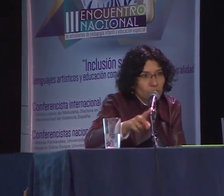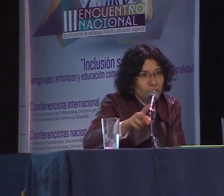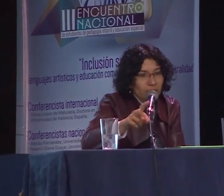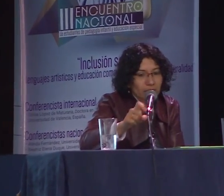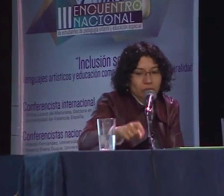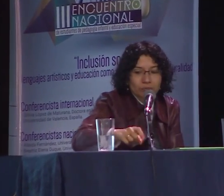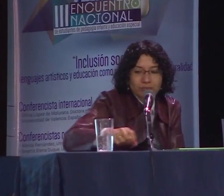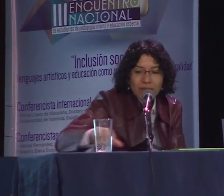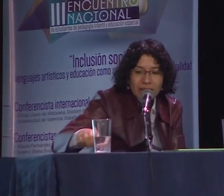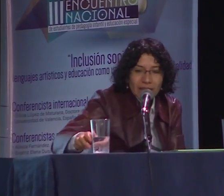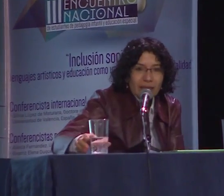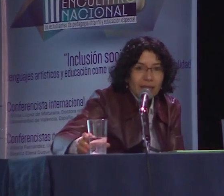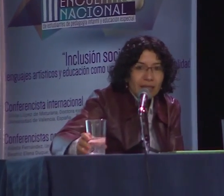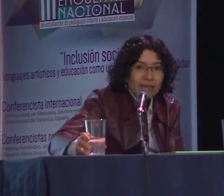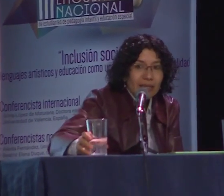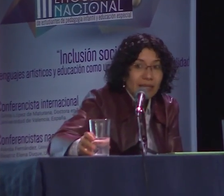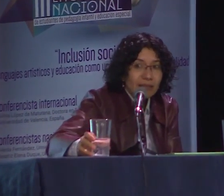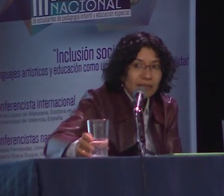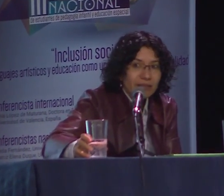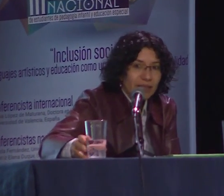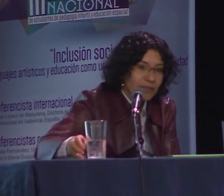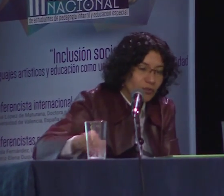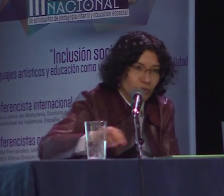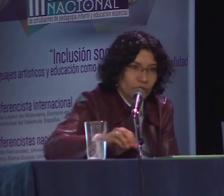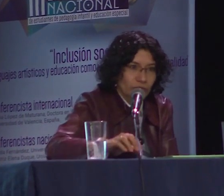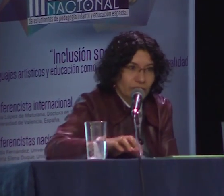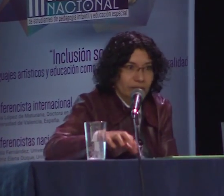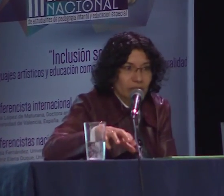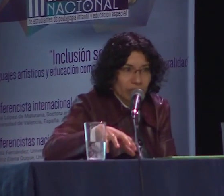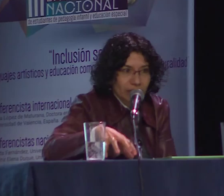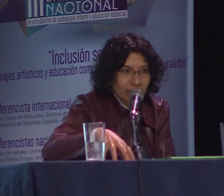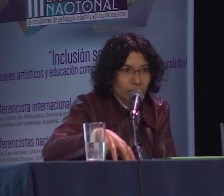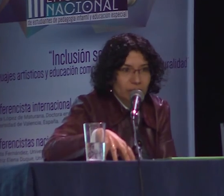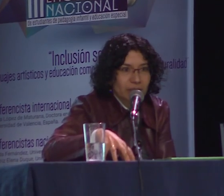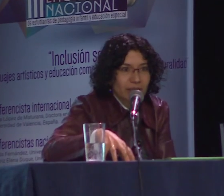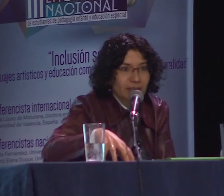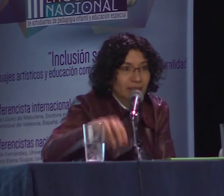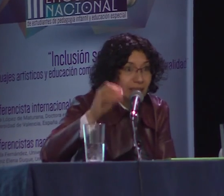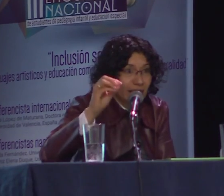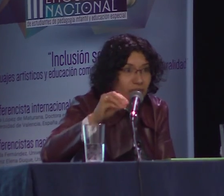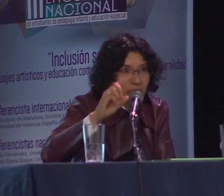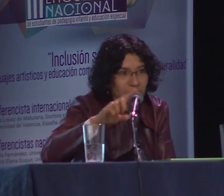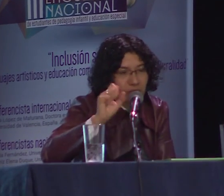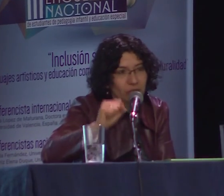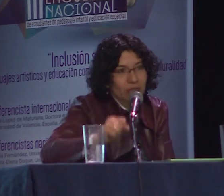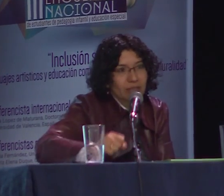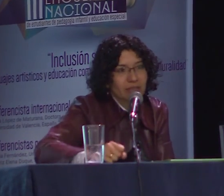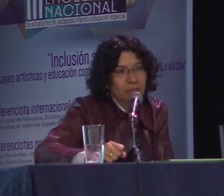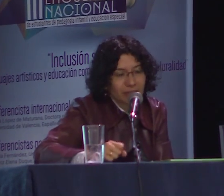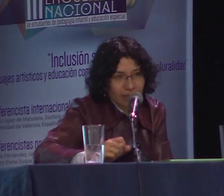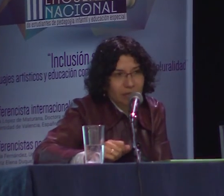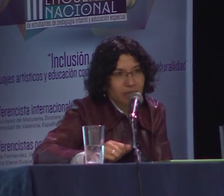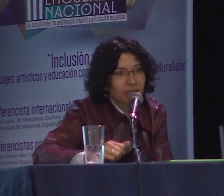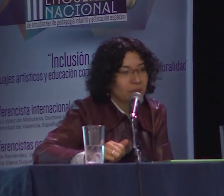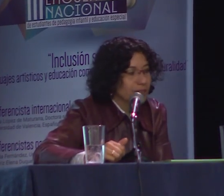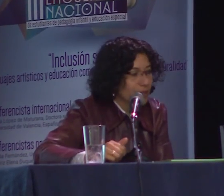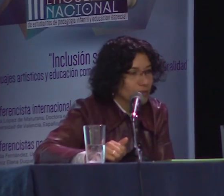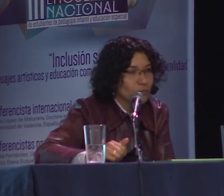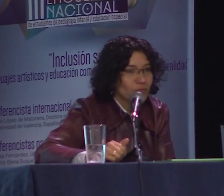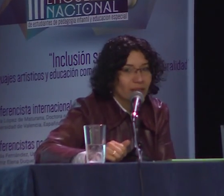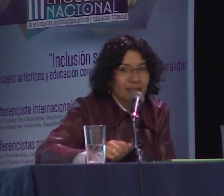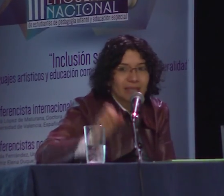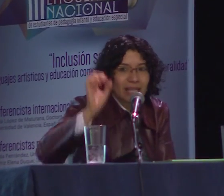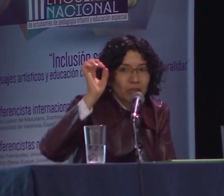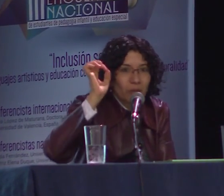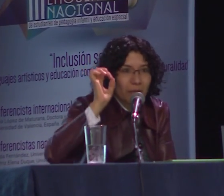monitoreo y cumplimiento. La ley 1618, que salió en el 2013, en el caso específico de discapacidad que me estás